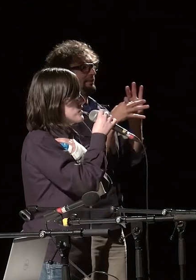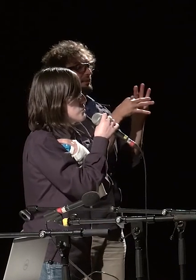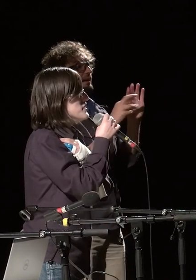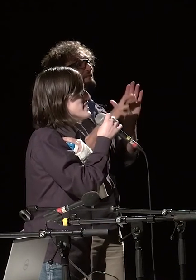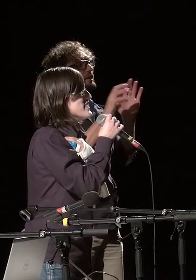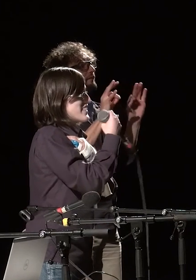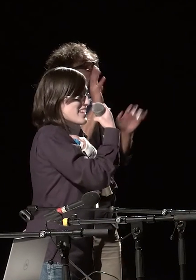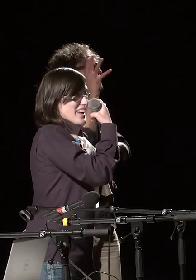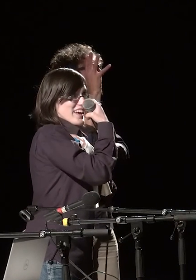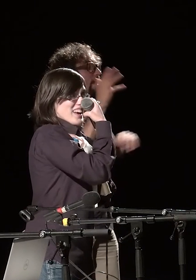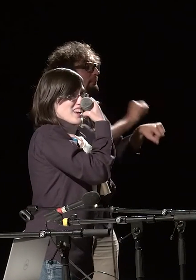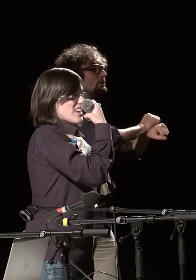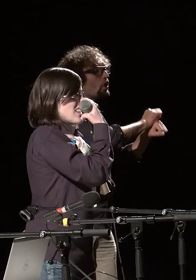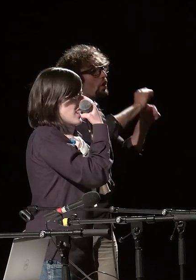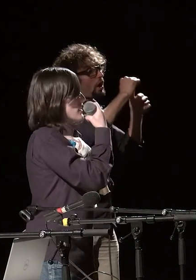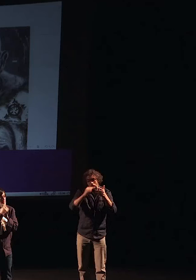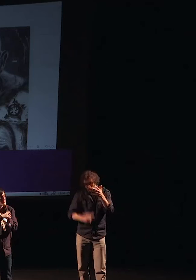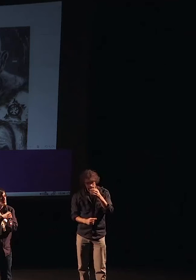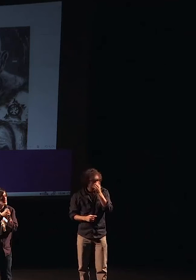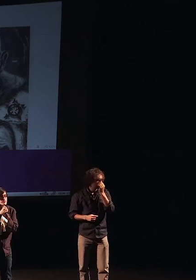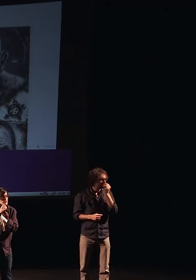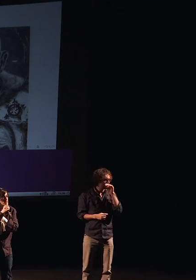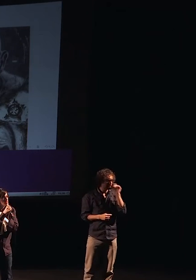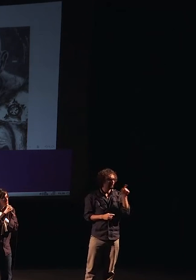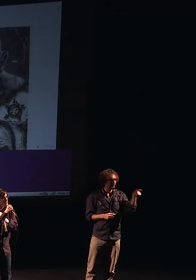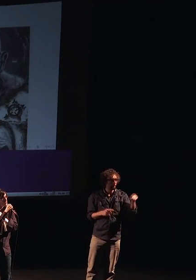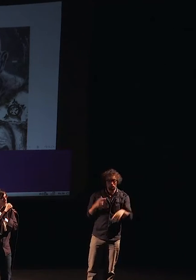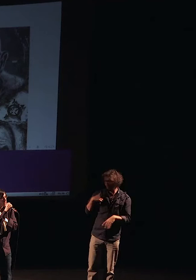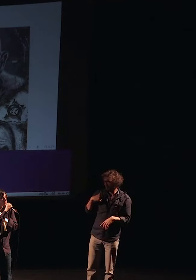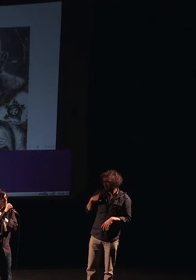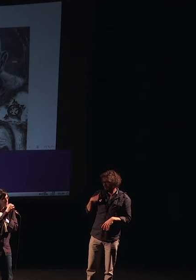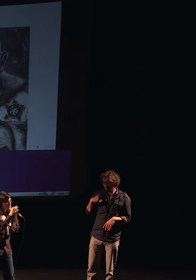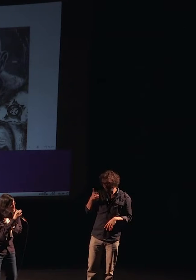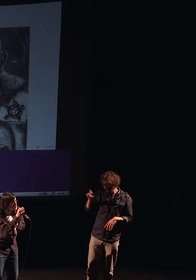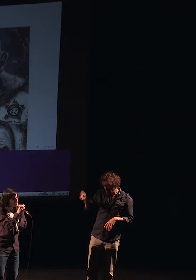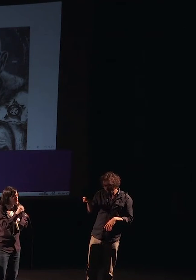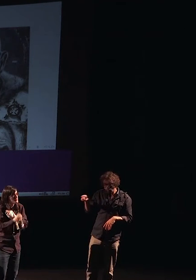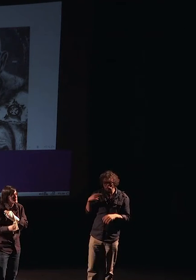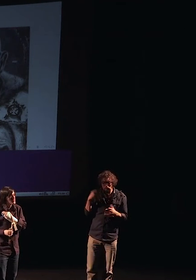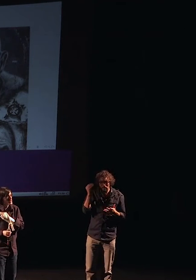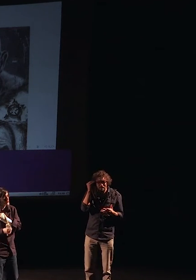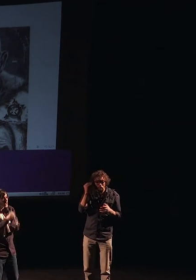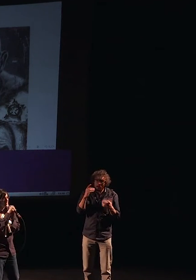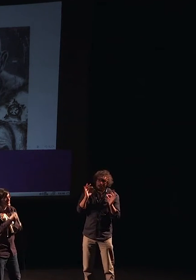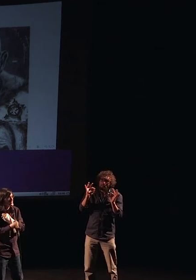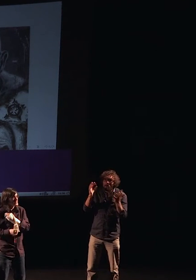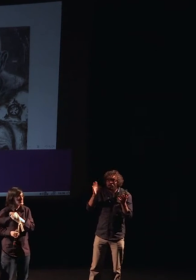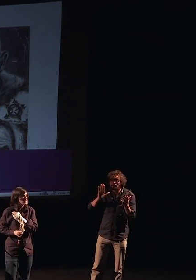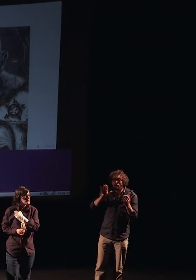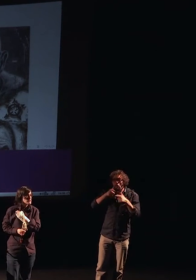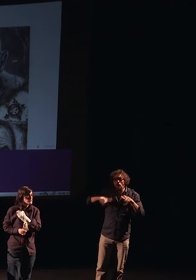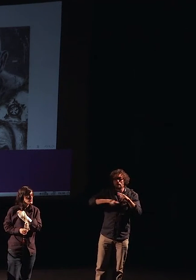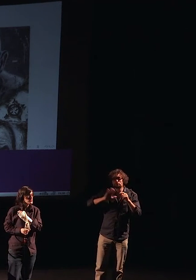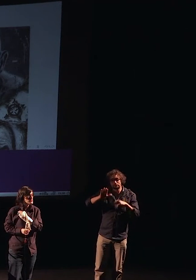J'avais pas abordé ce point. Une question par ici. Oriane, en termes foucaldiens, est-ce que la